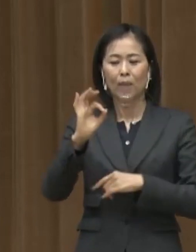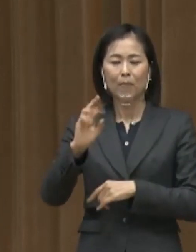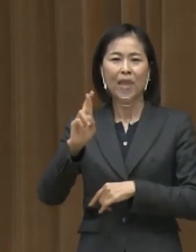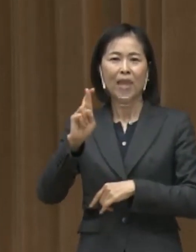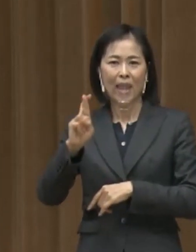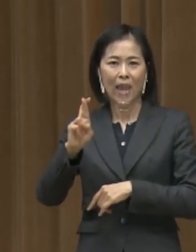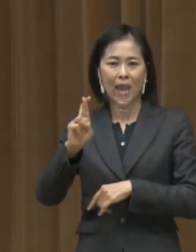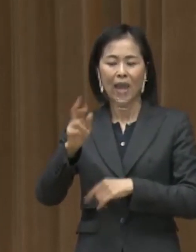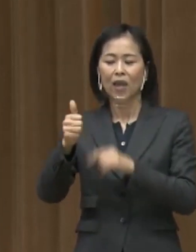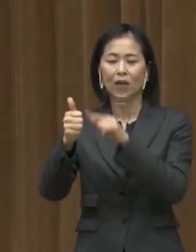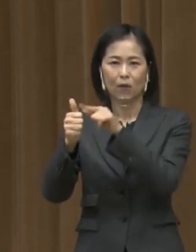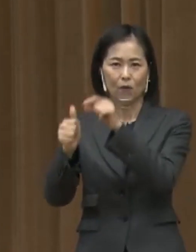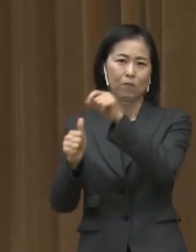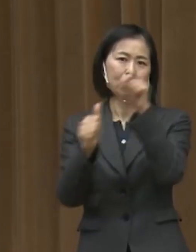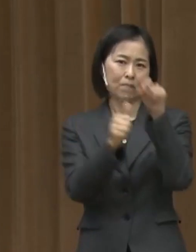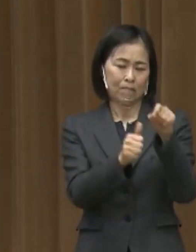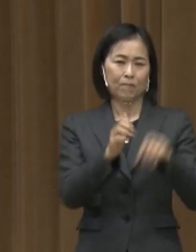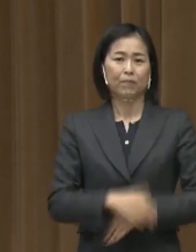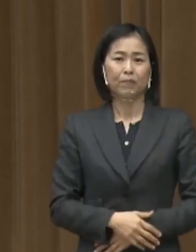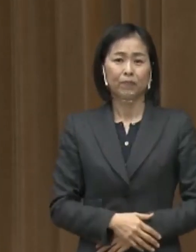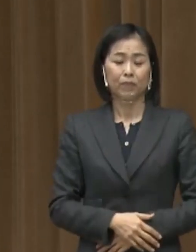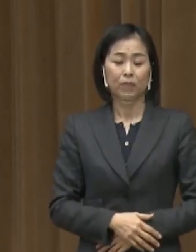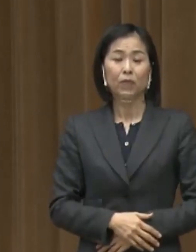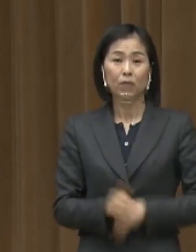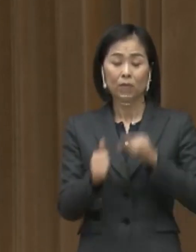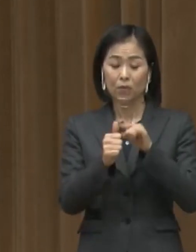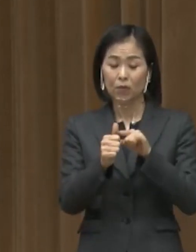シを登用いたします。意欲と